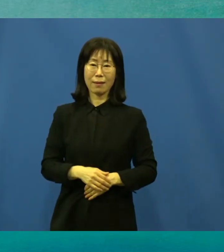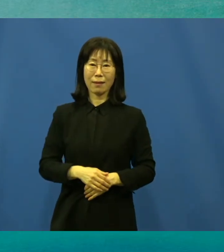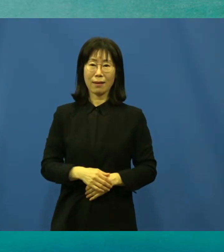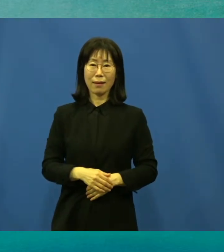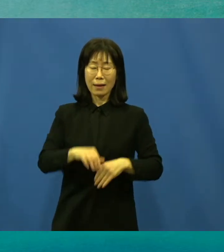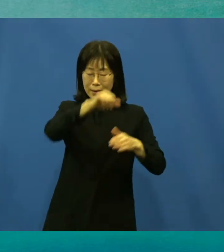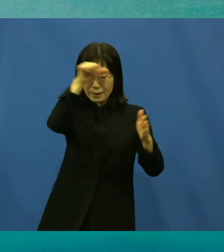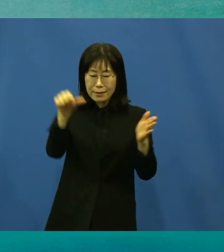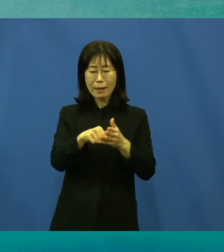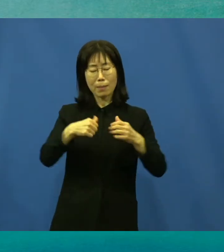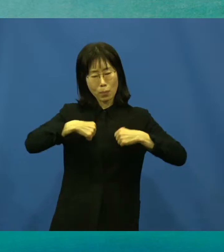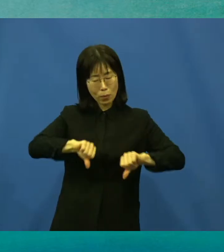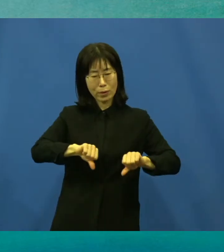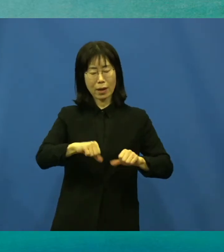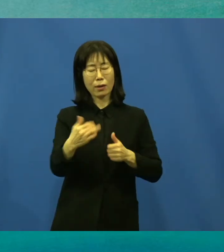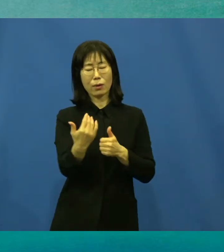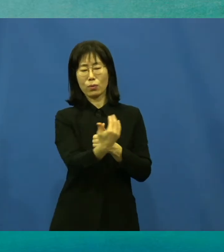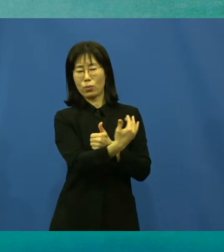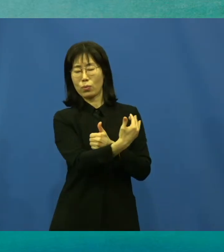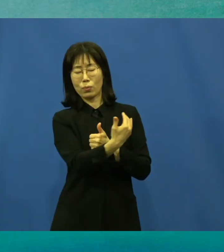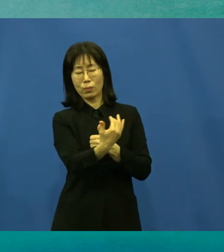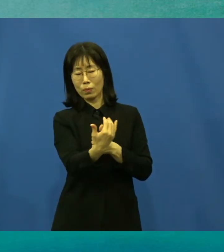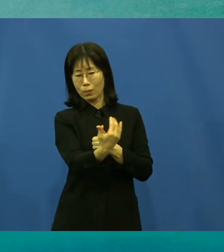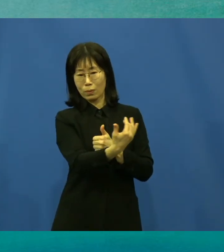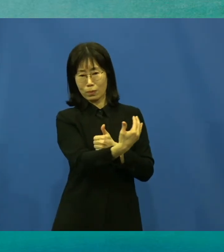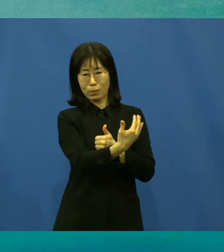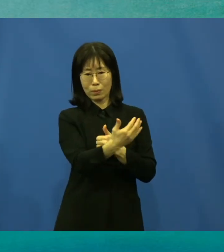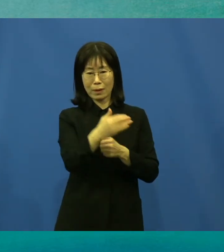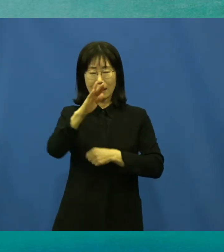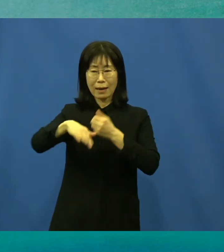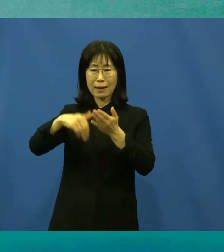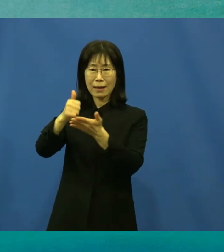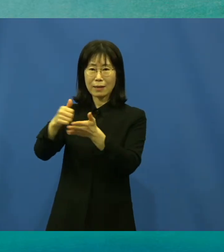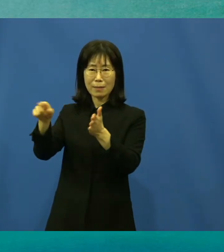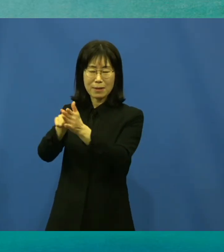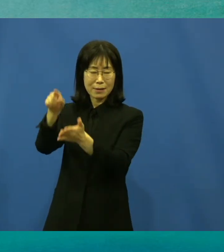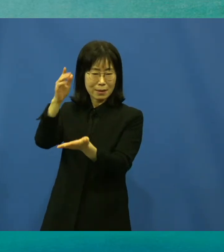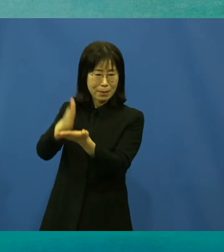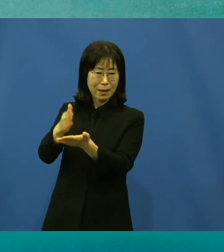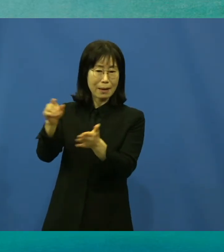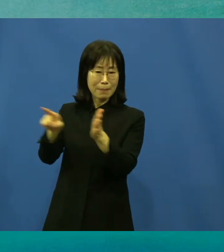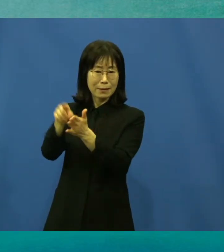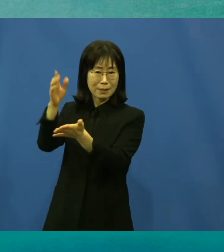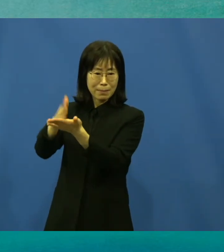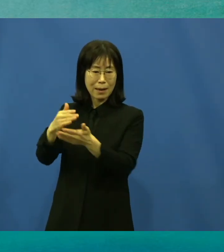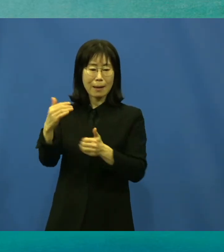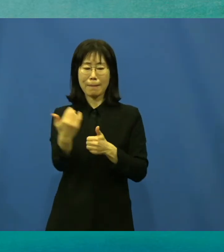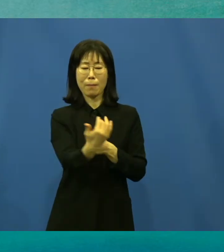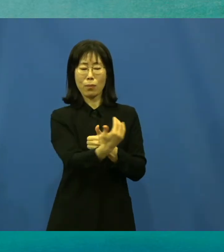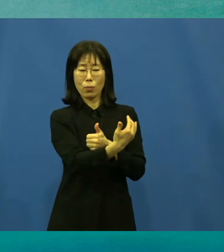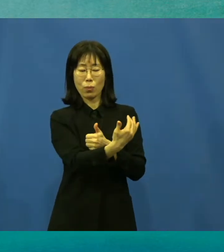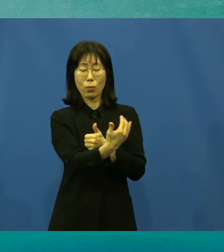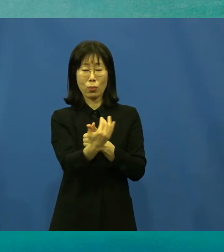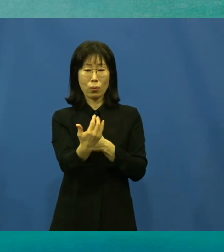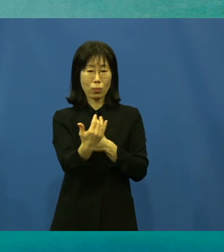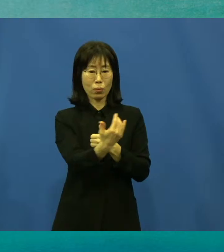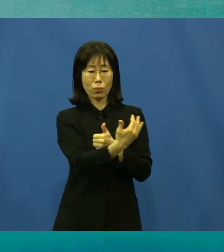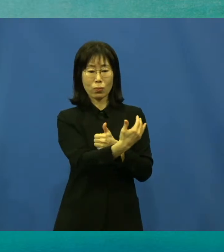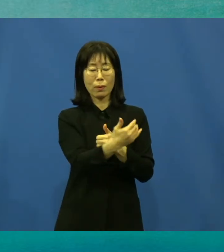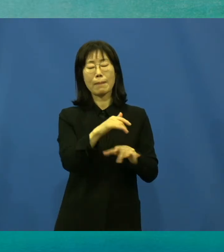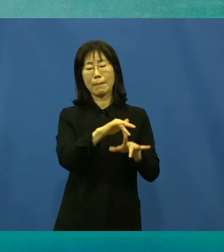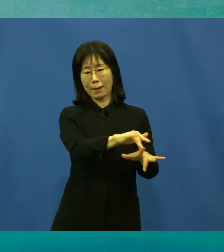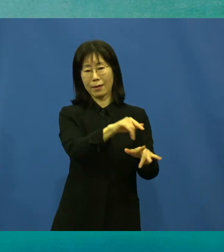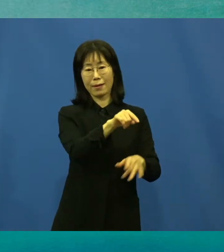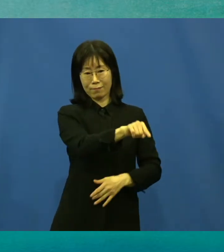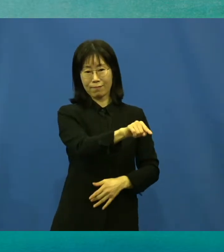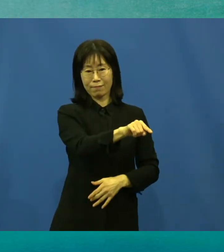그리고 너가 갈 길을 가라고 유혹하는 거죠. 항상 그렇습니다. 마귀는 우리가 일어서는 일에 도움을 주지